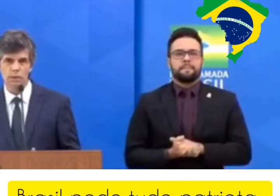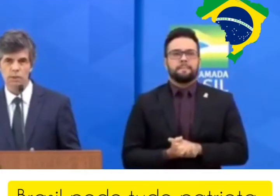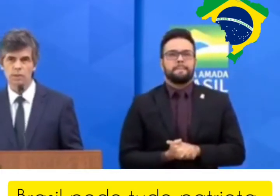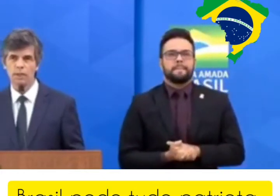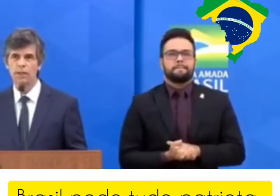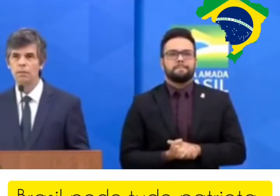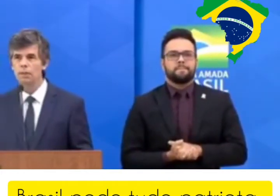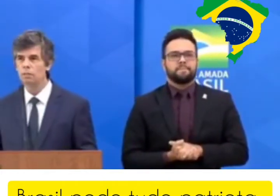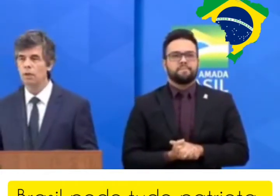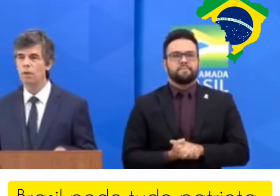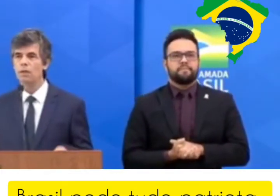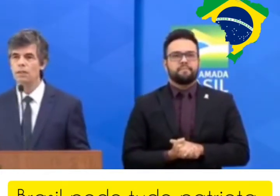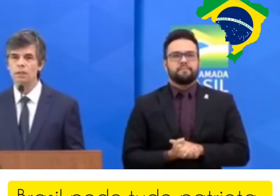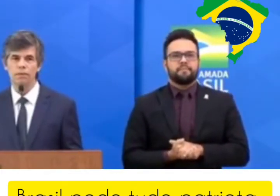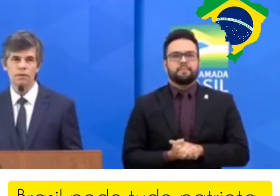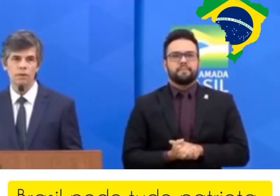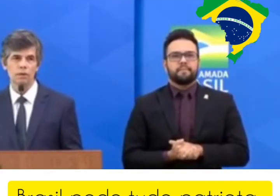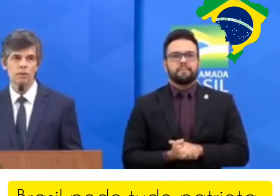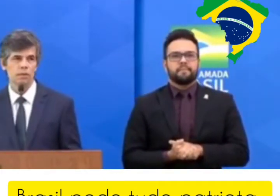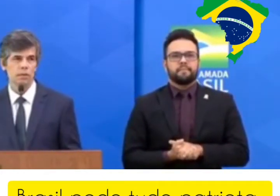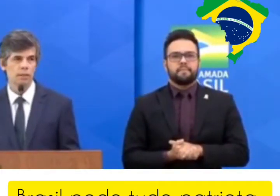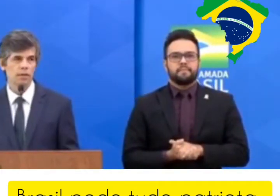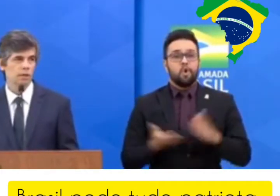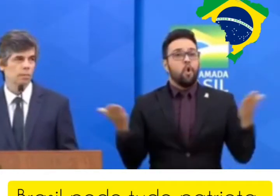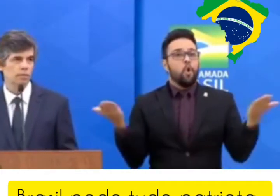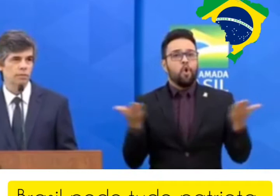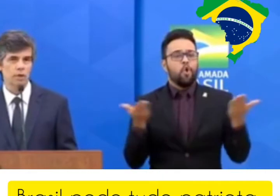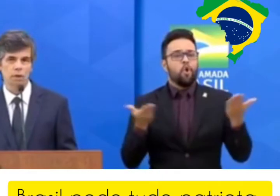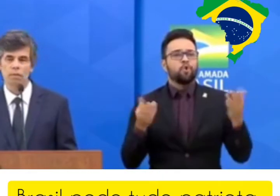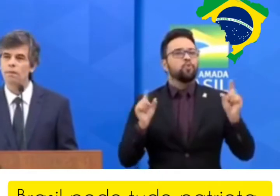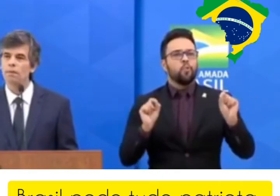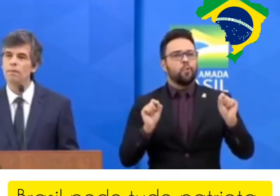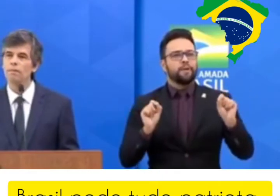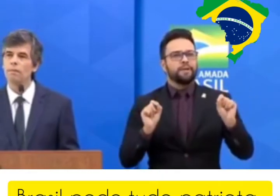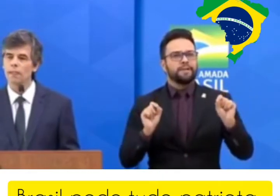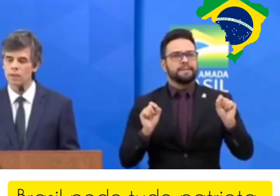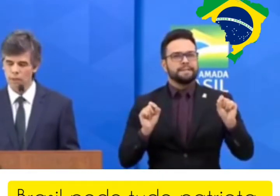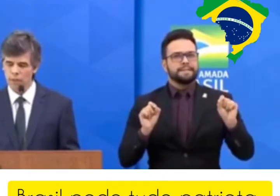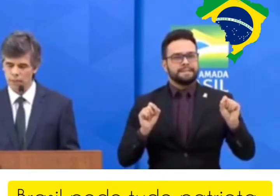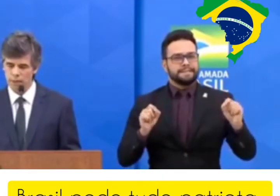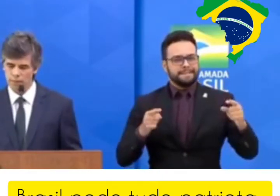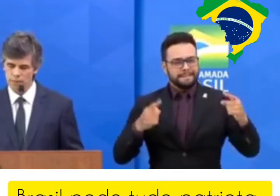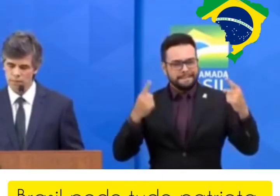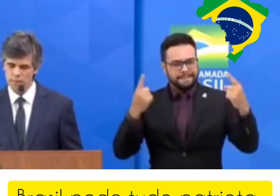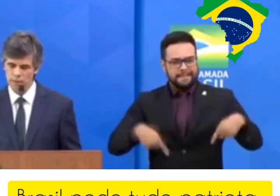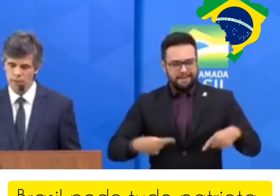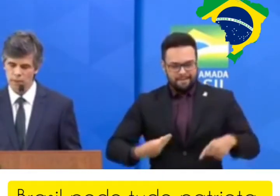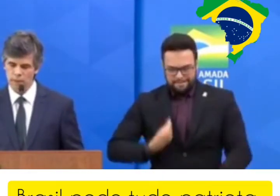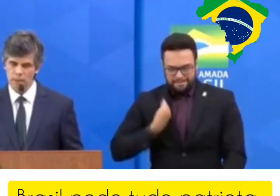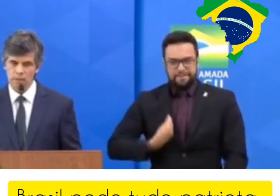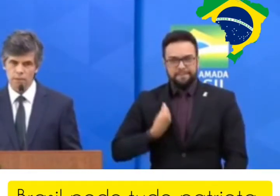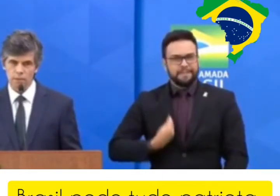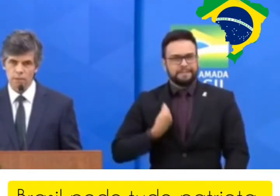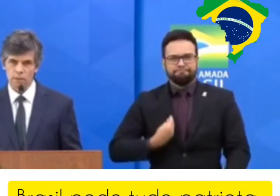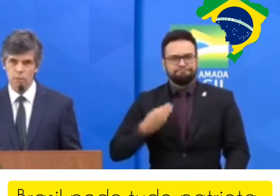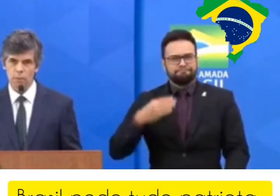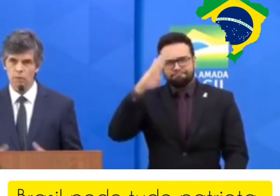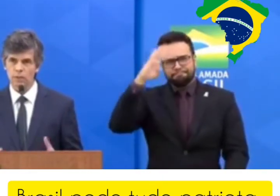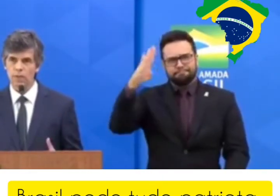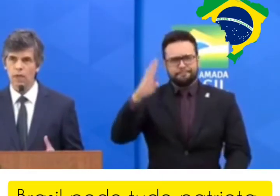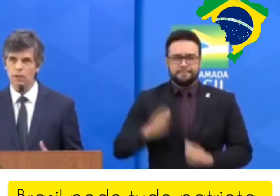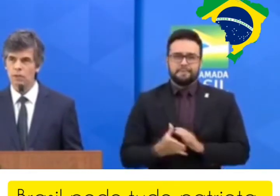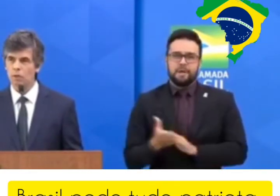hoje eu recebo certamente o maior desafio da minha vida profissional. Isso é inegável, né?